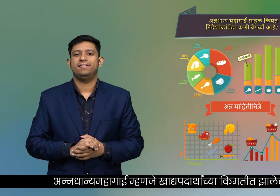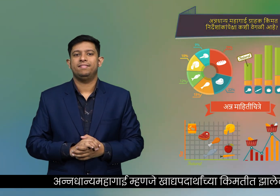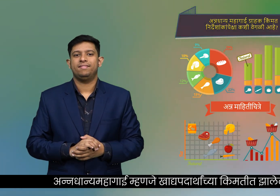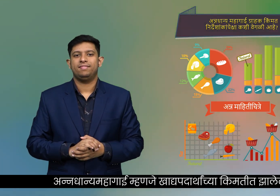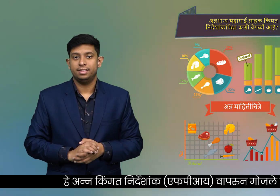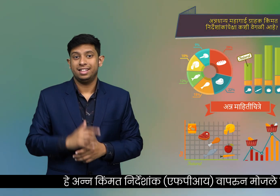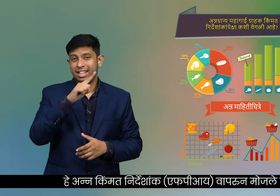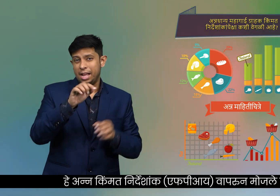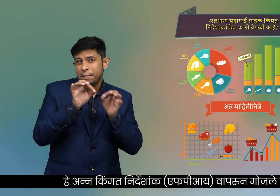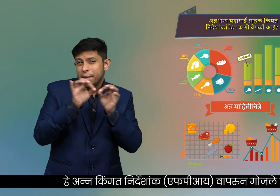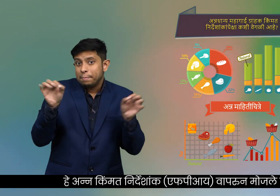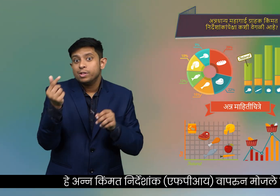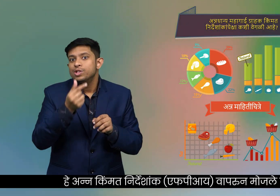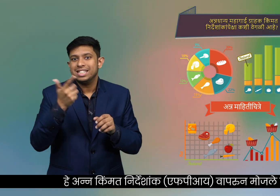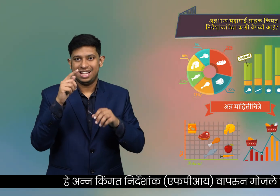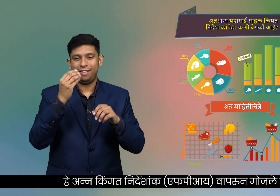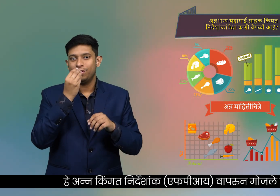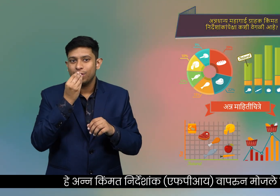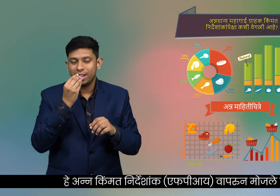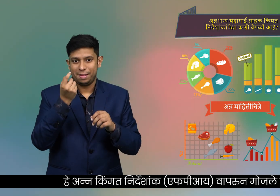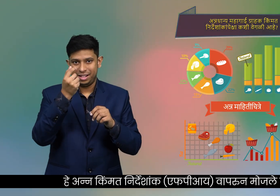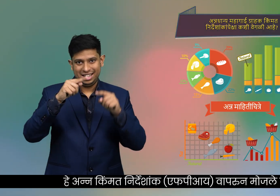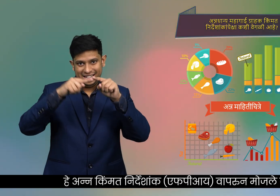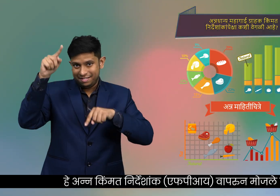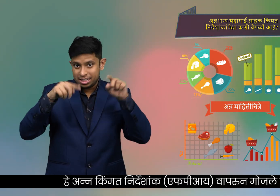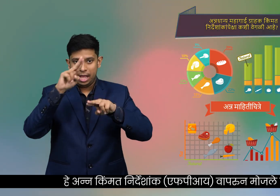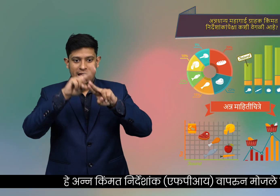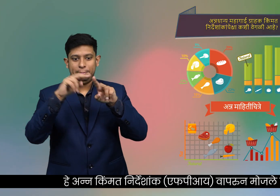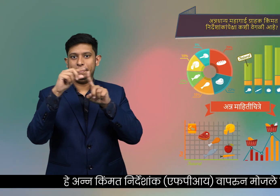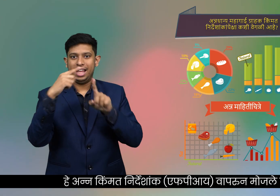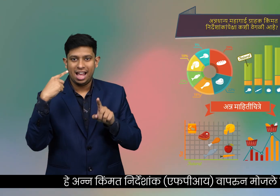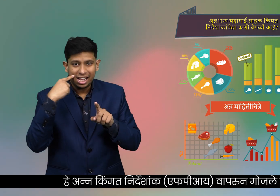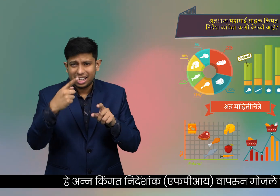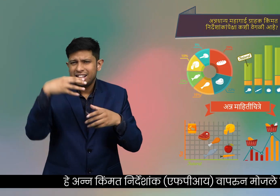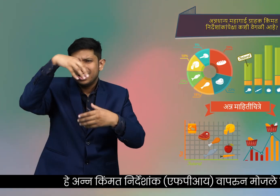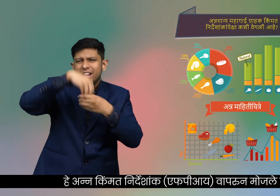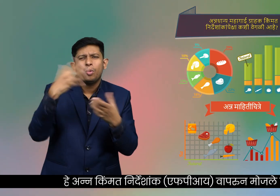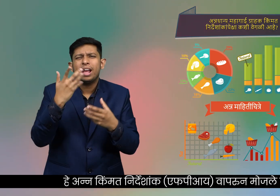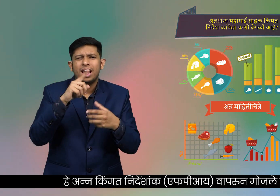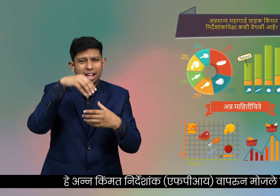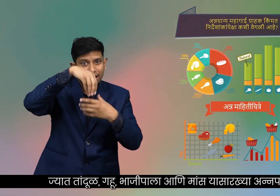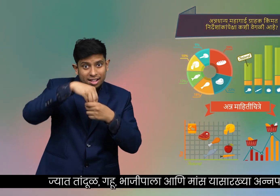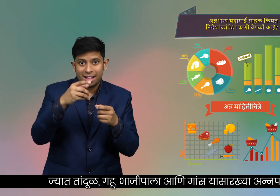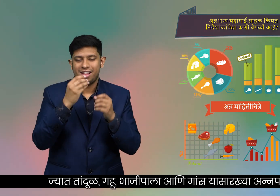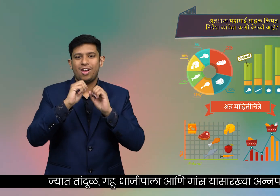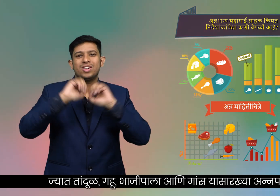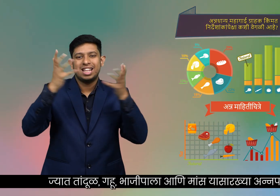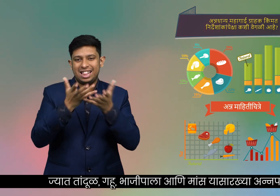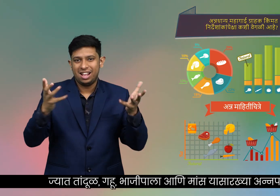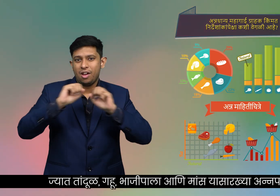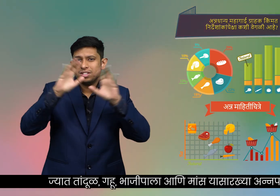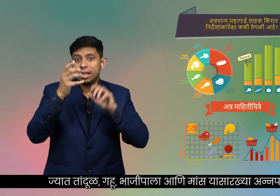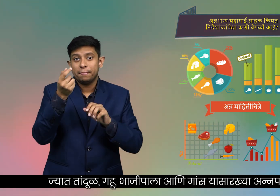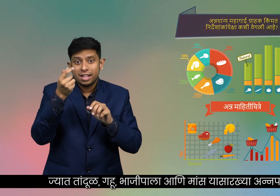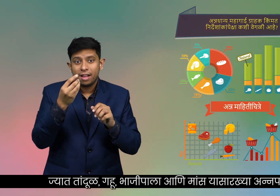वाढ. हे अन्न किंमत निर्देशांक CPI वापरून मोजले जाते, ज्यात तांदूळ,